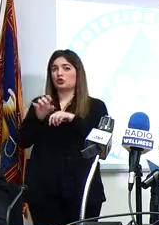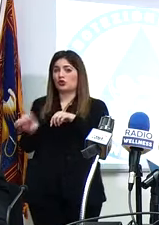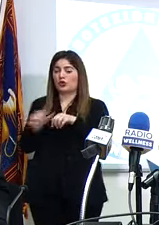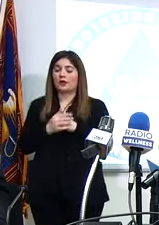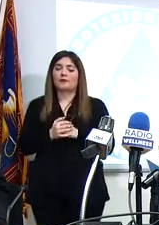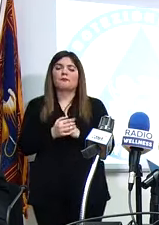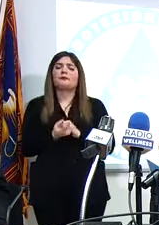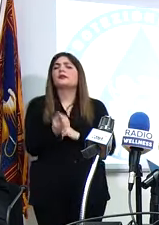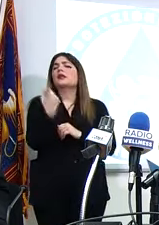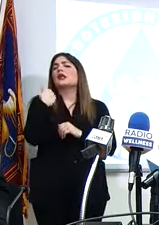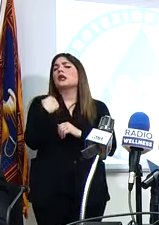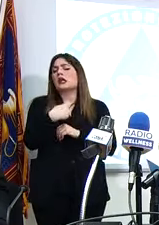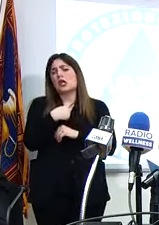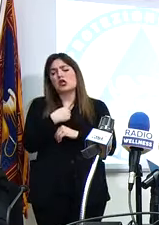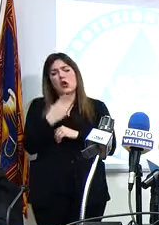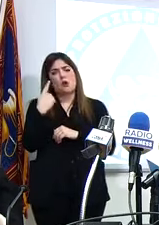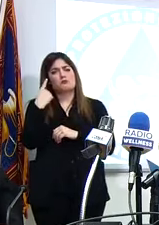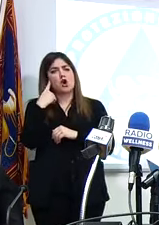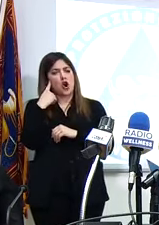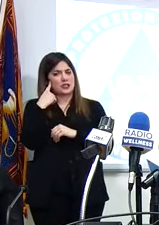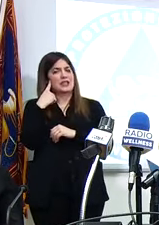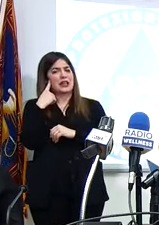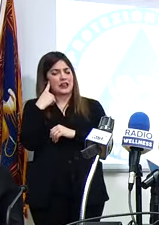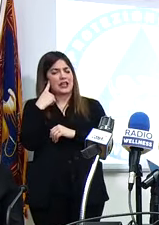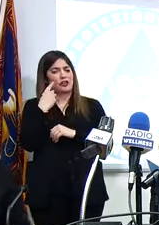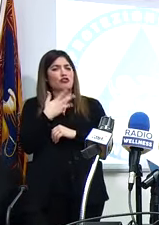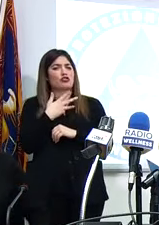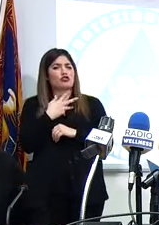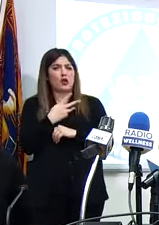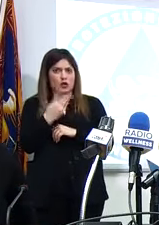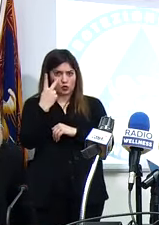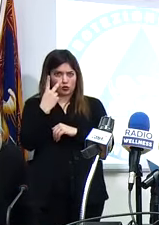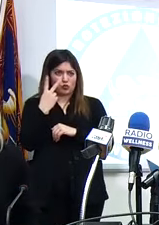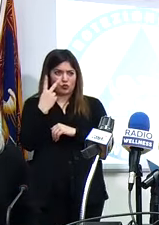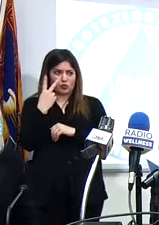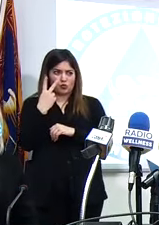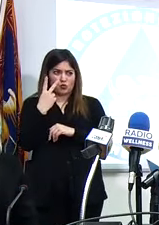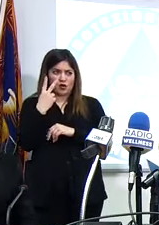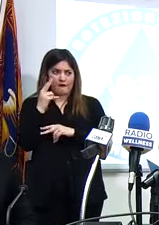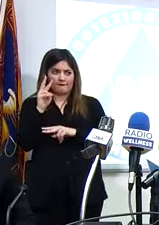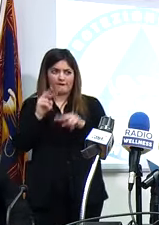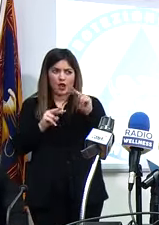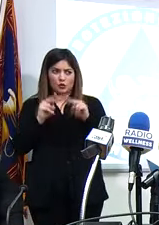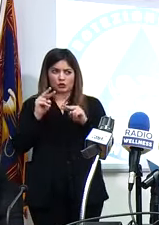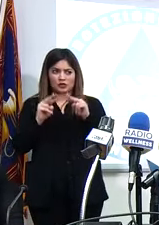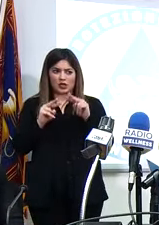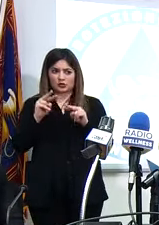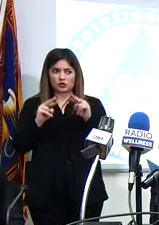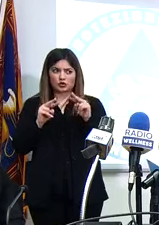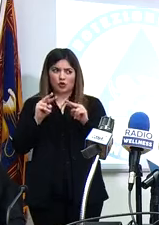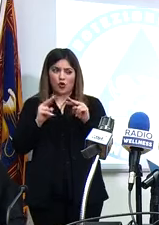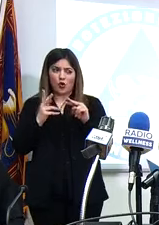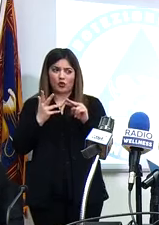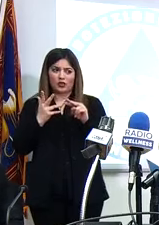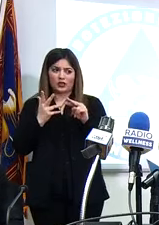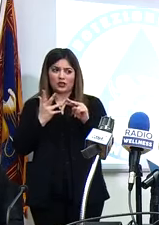ieri ho sentito due valutazioni su due versanti che mi sembrano abbastanza